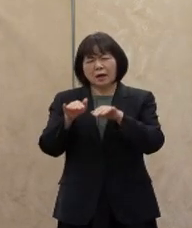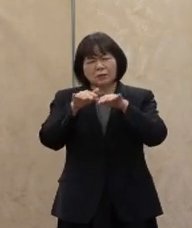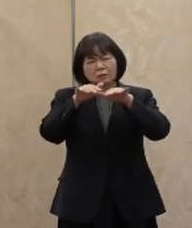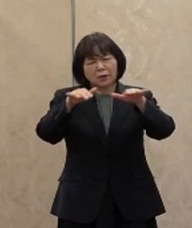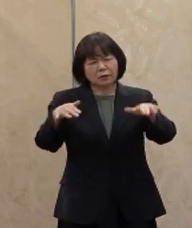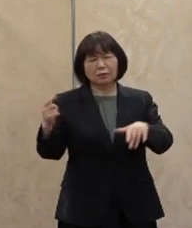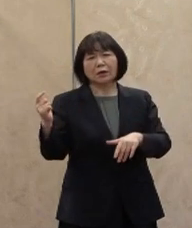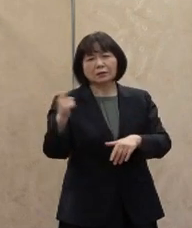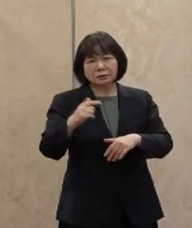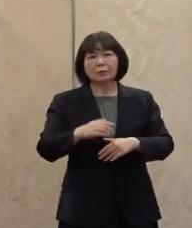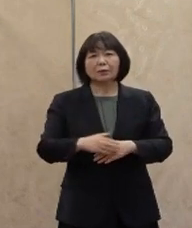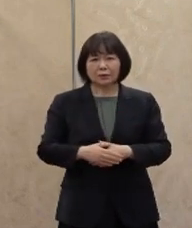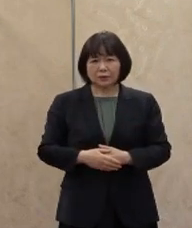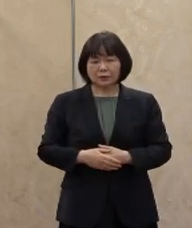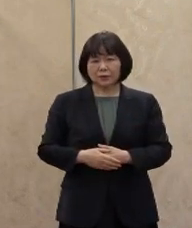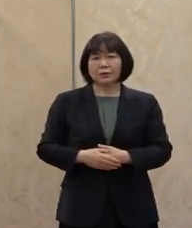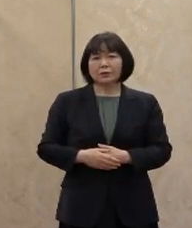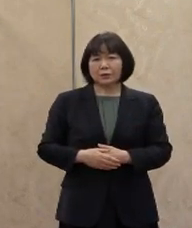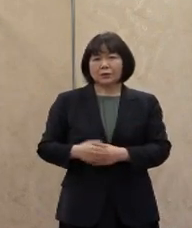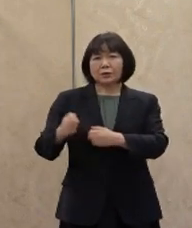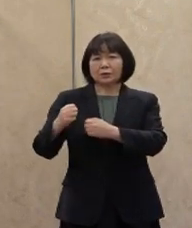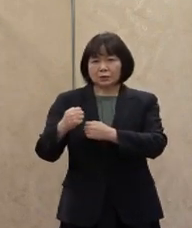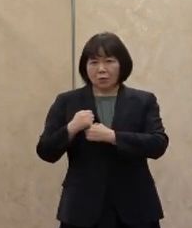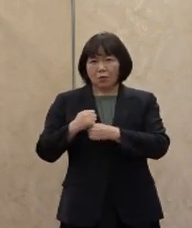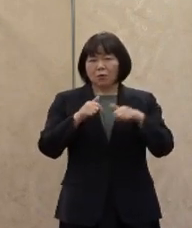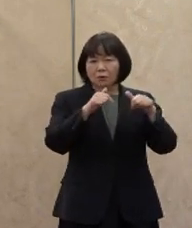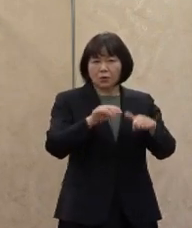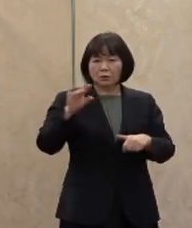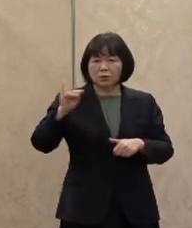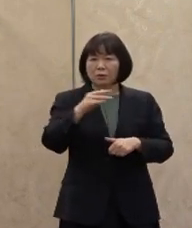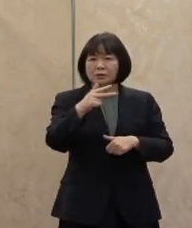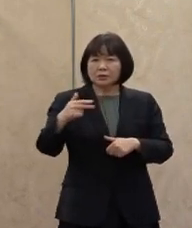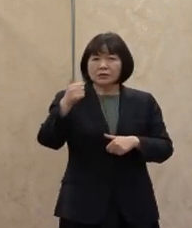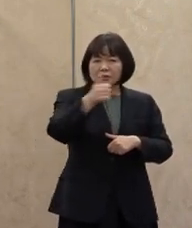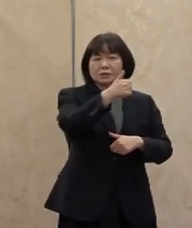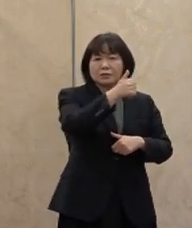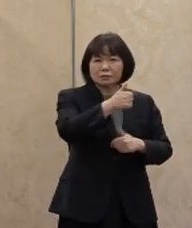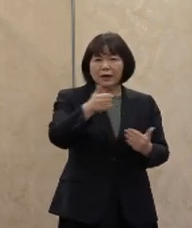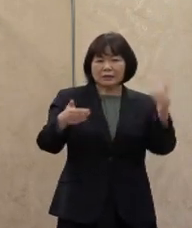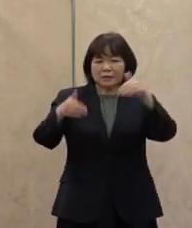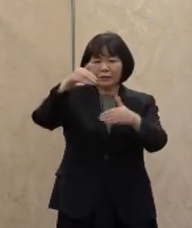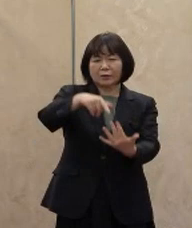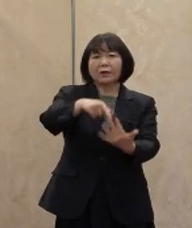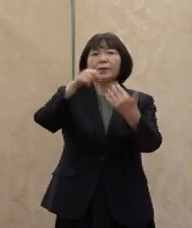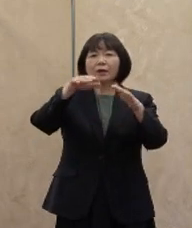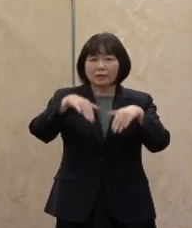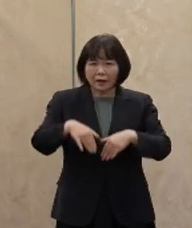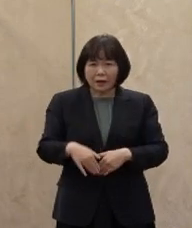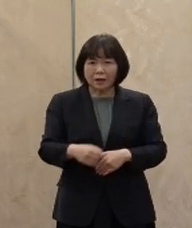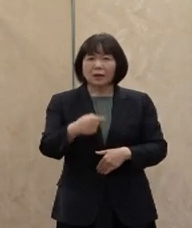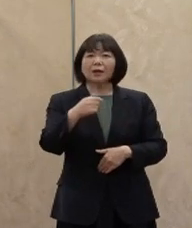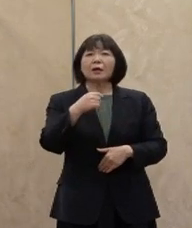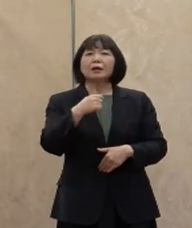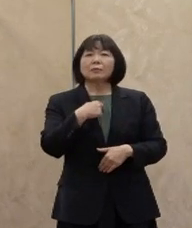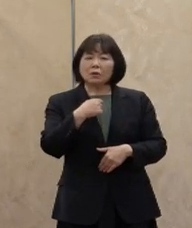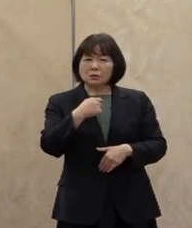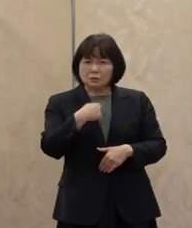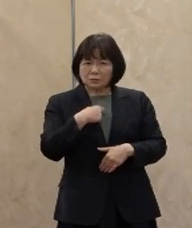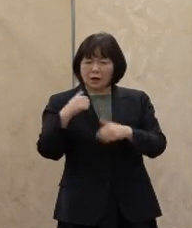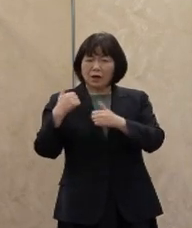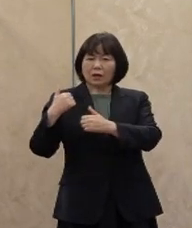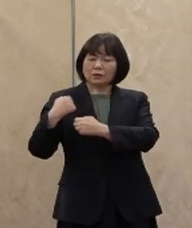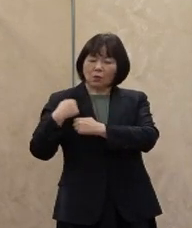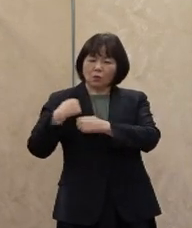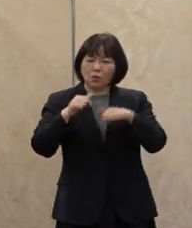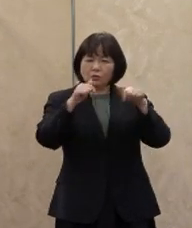ですから、兵庫県知事、京都府知事というのは選挙で選ばれたあの責任者であって、例えば僕は兵庫と京都の一票あの託されてないわ